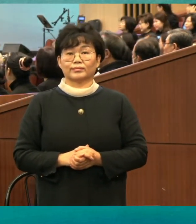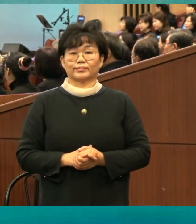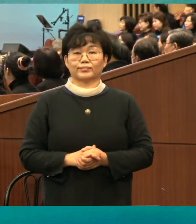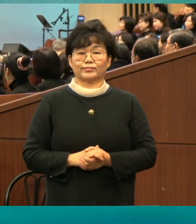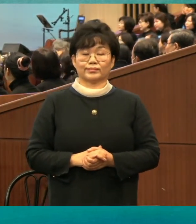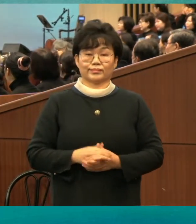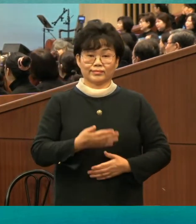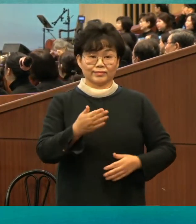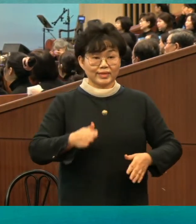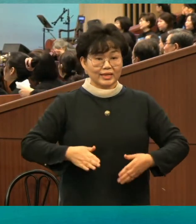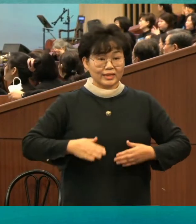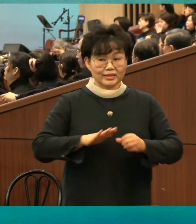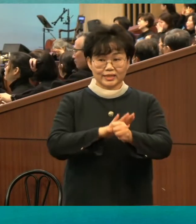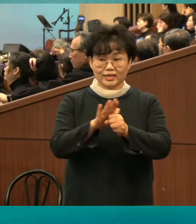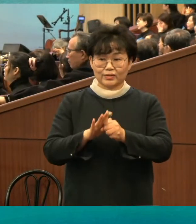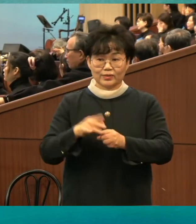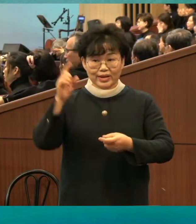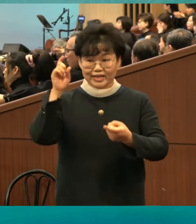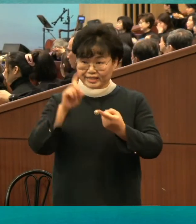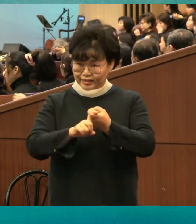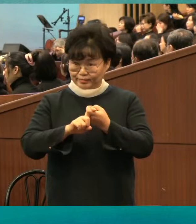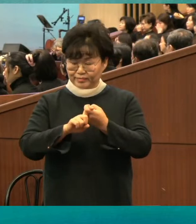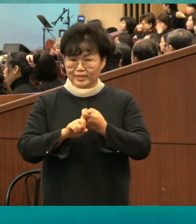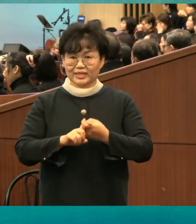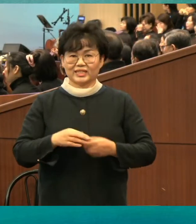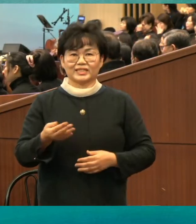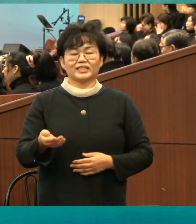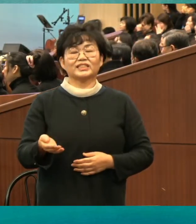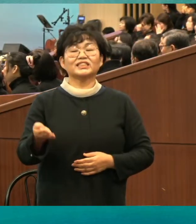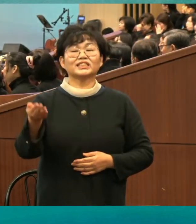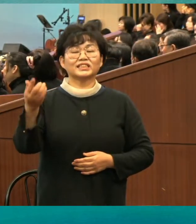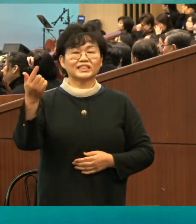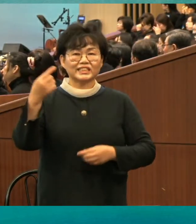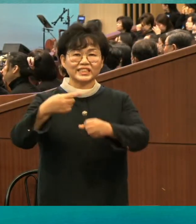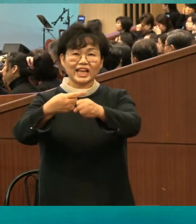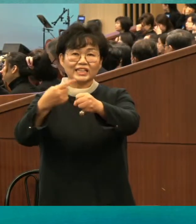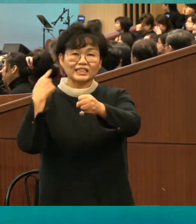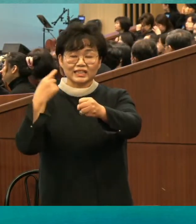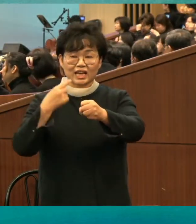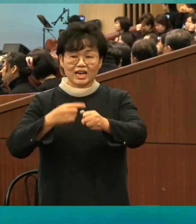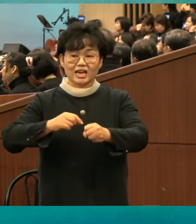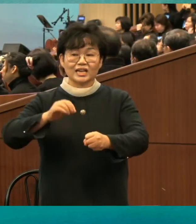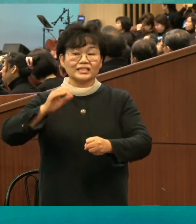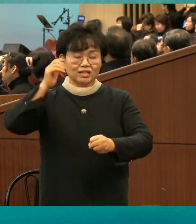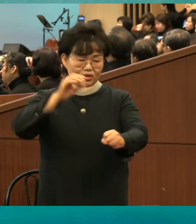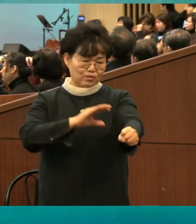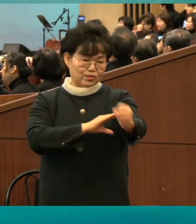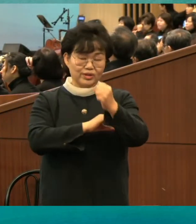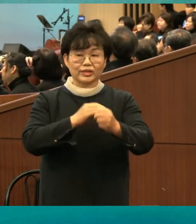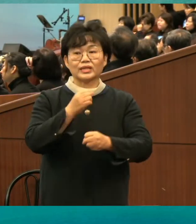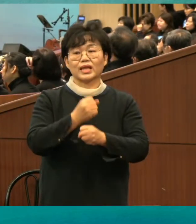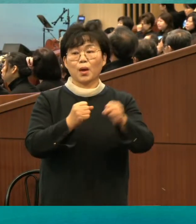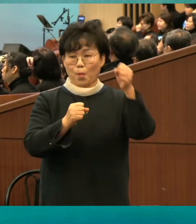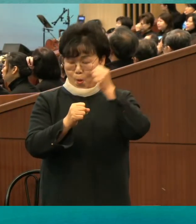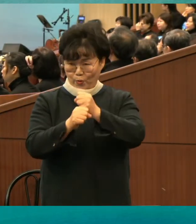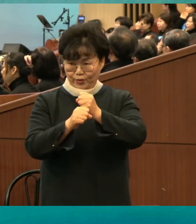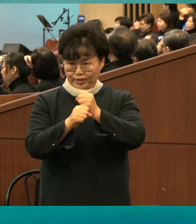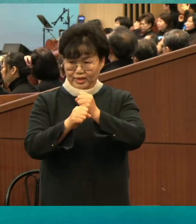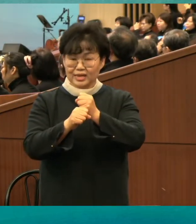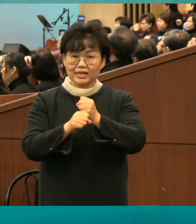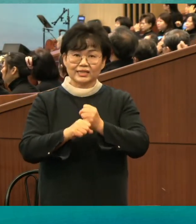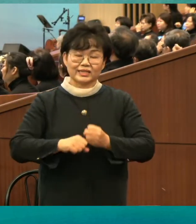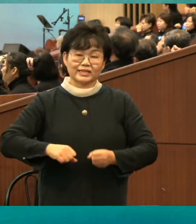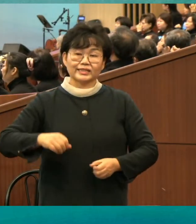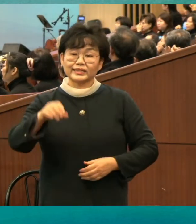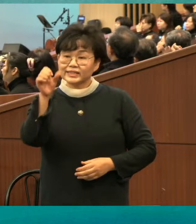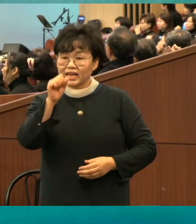사랑과 관심으로 이루어진 지난 영권회복 새벽 부흥의 착한 헌금은 학대 피해 아동들을 돕고 또한